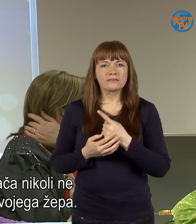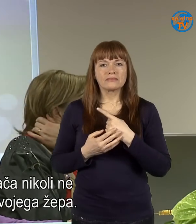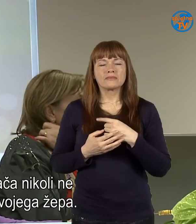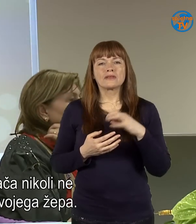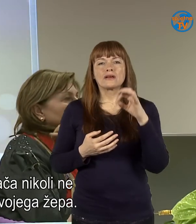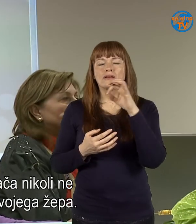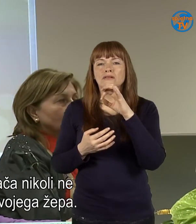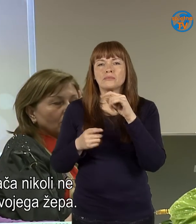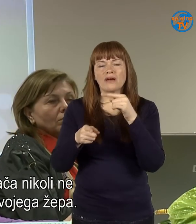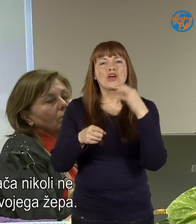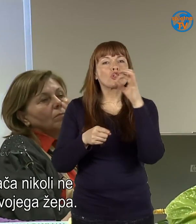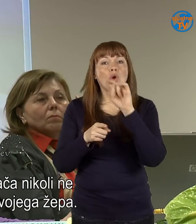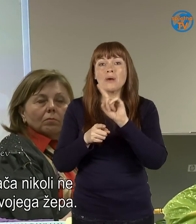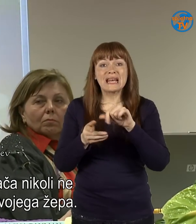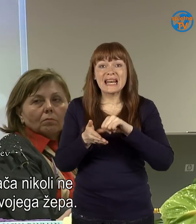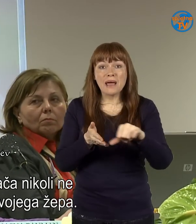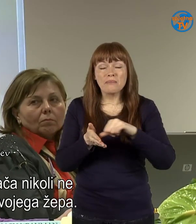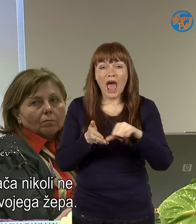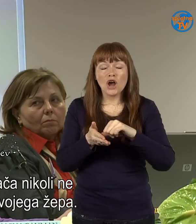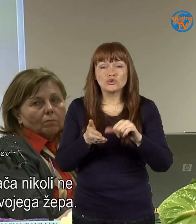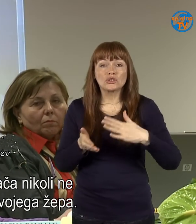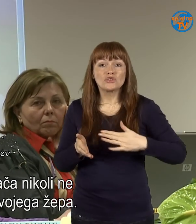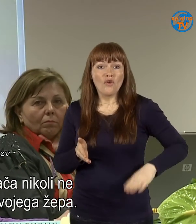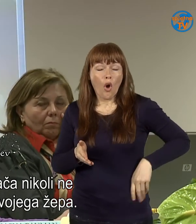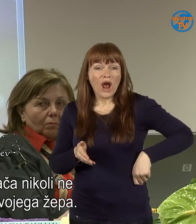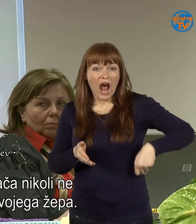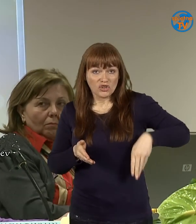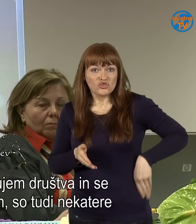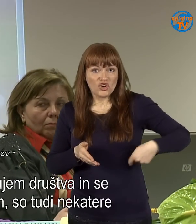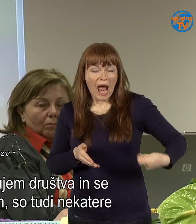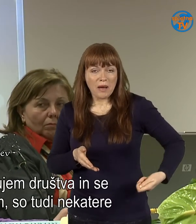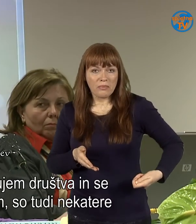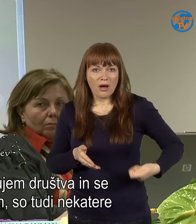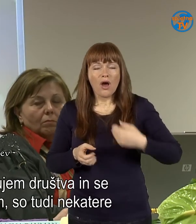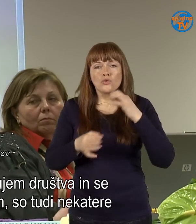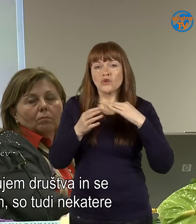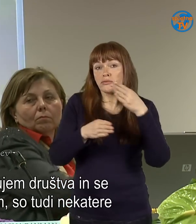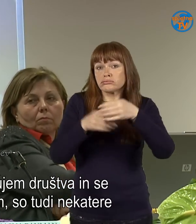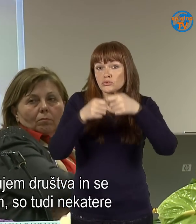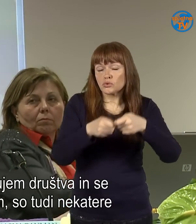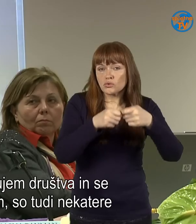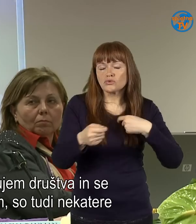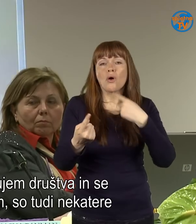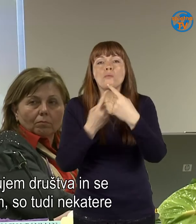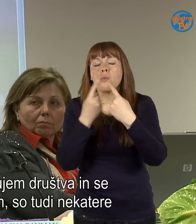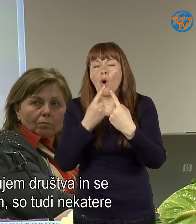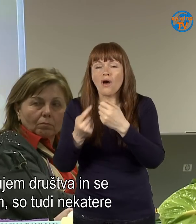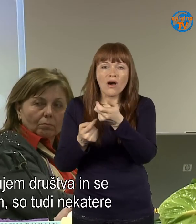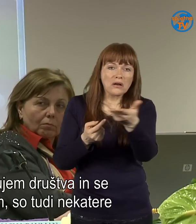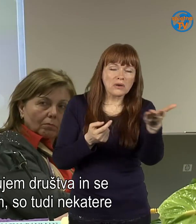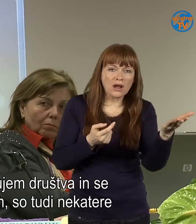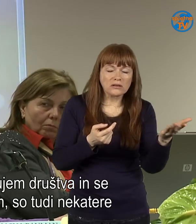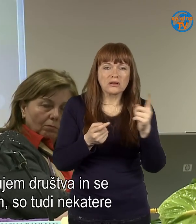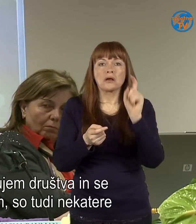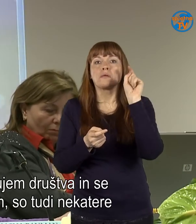Torej, tolmača nikoli ne plačujete iz svojega žepa, ker včasih, tako ko obiskujem društvo ali pa se pogovarjam z